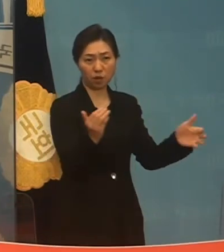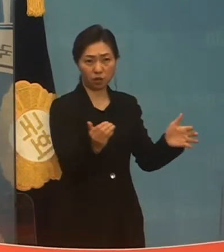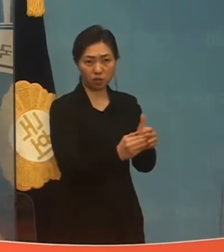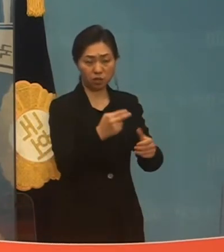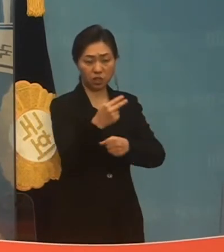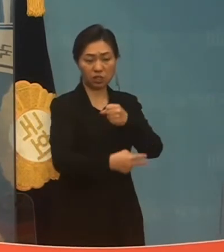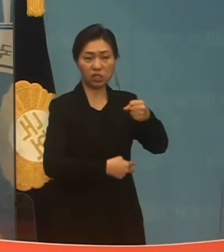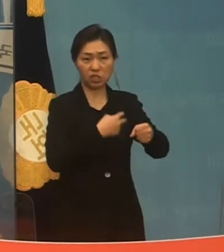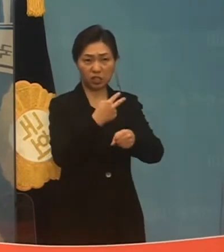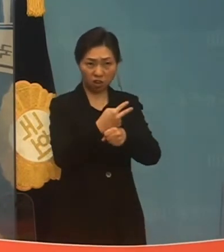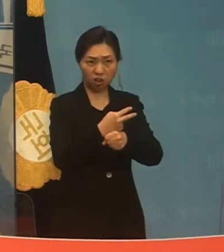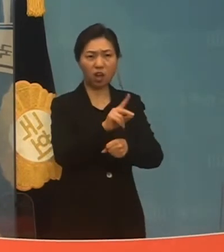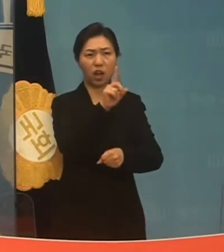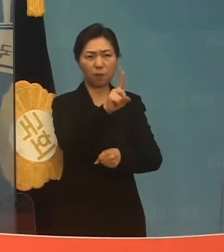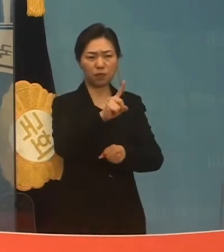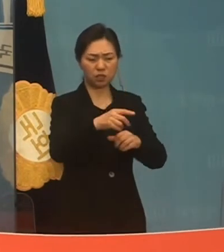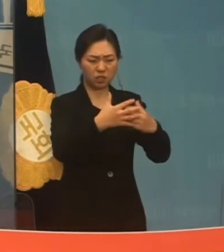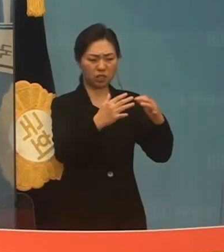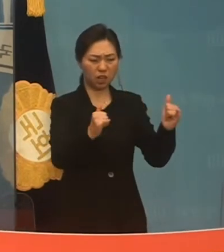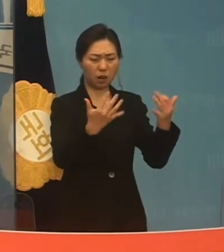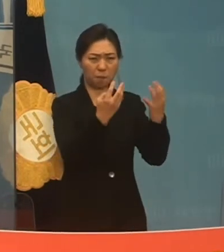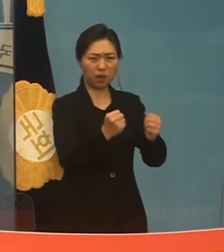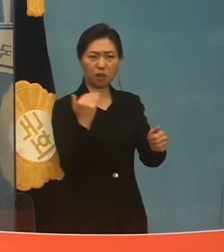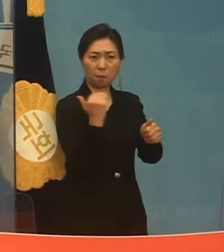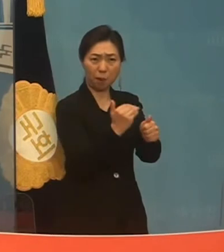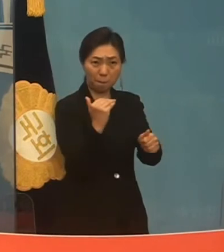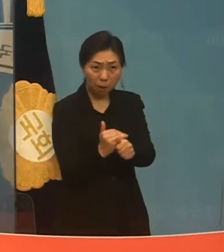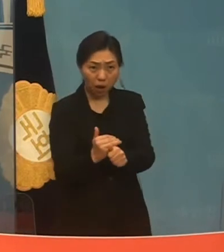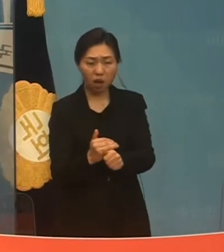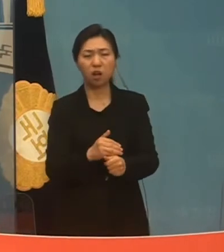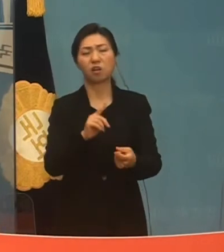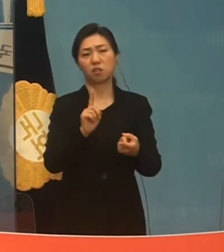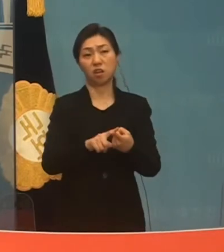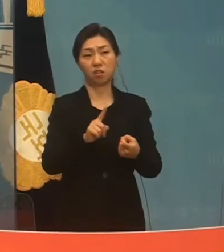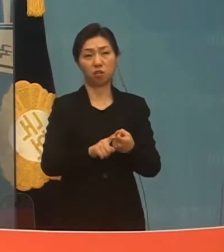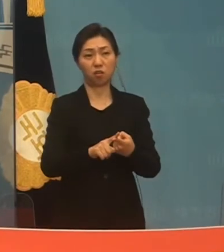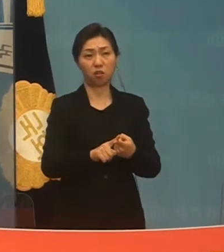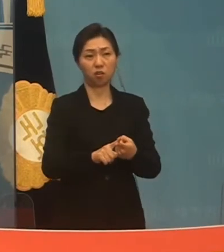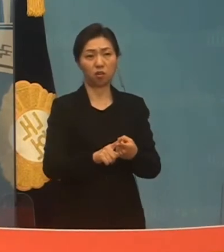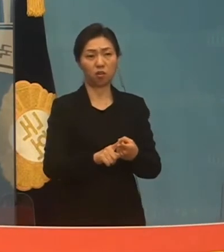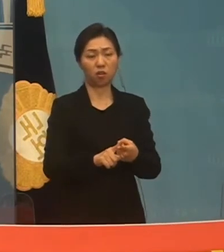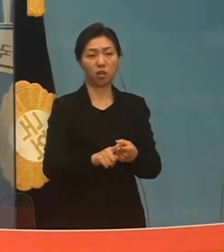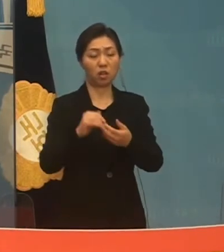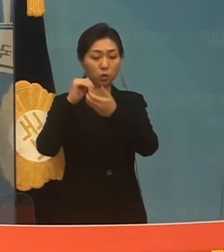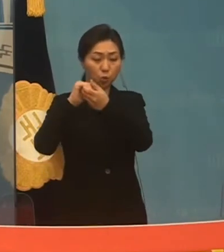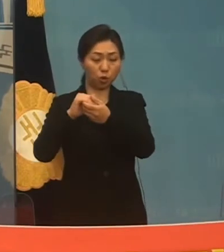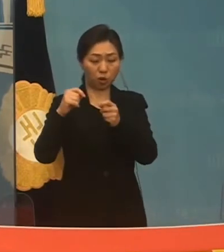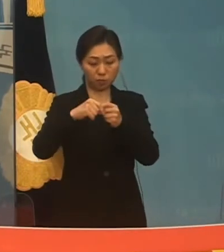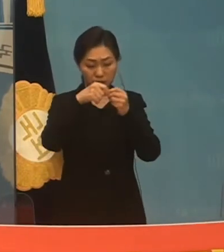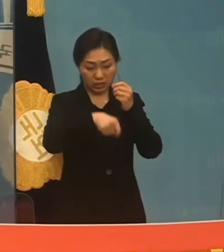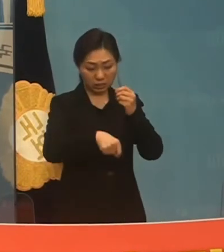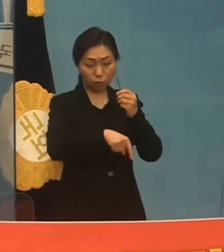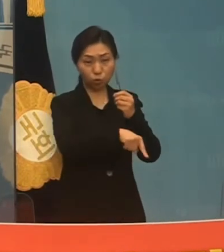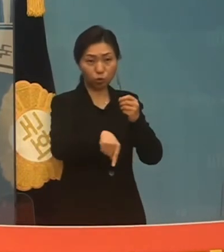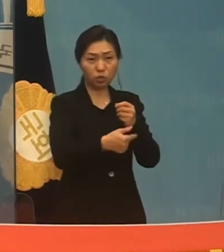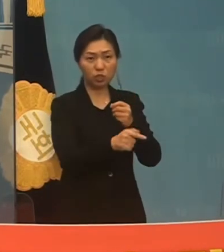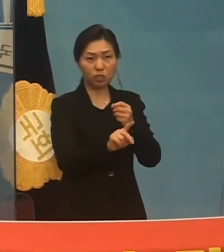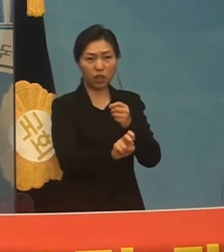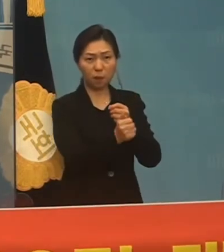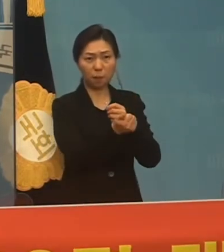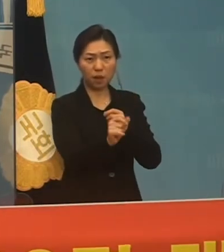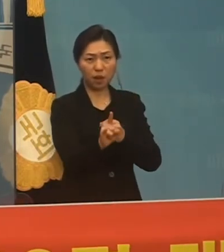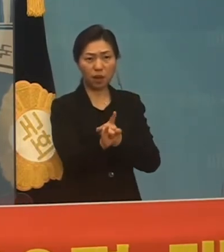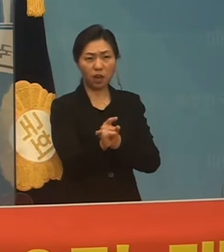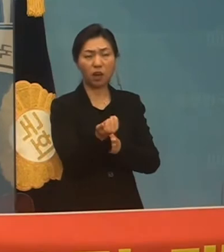2년마다 되풀이되는 농협과 남해학의 사내하청 비정규직 노동자 집단 해고 사태가